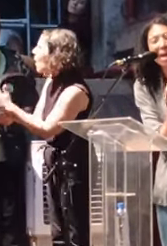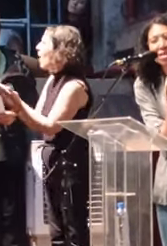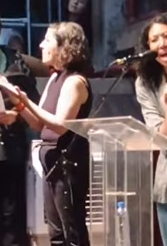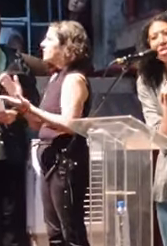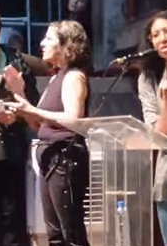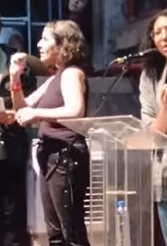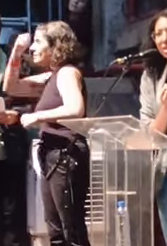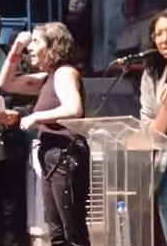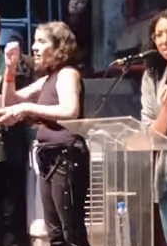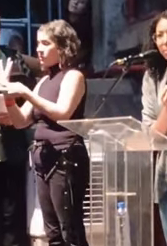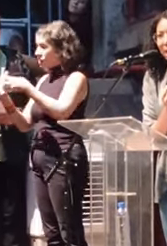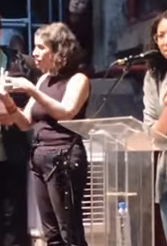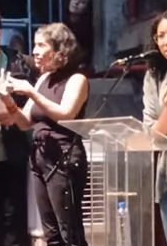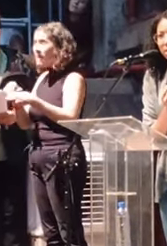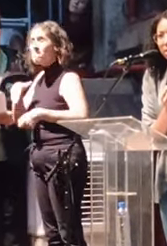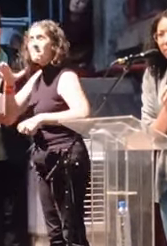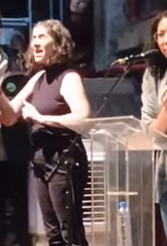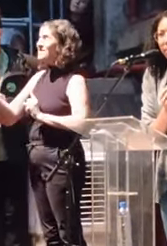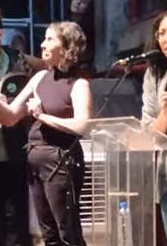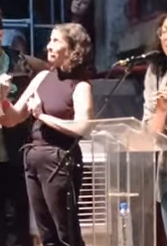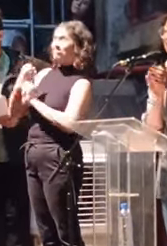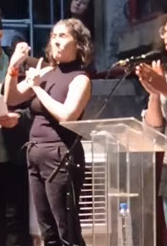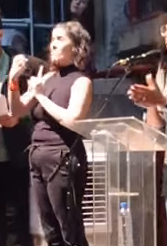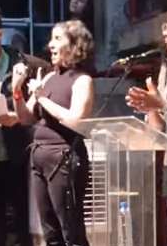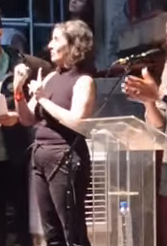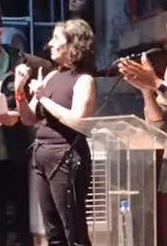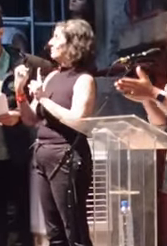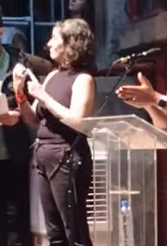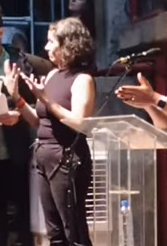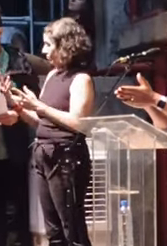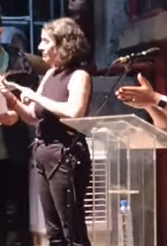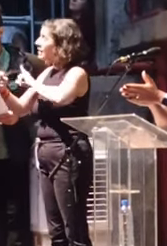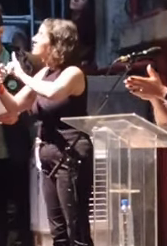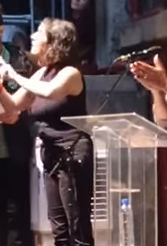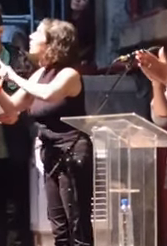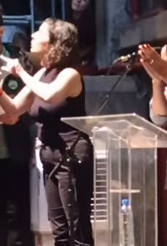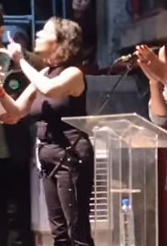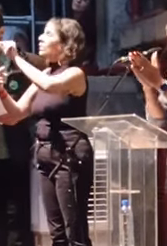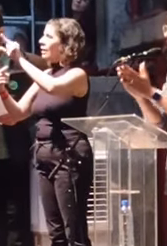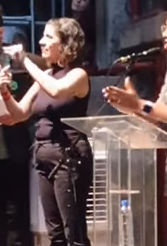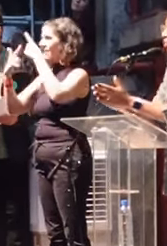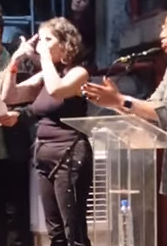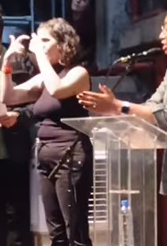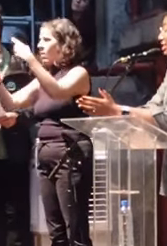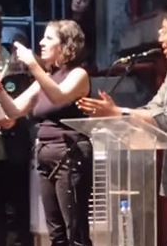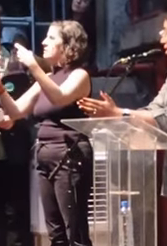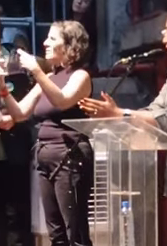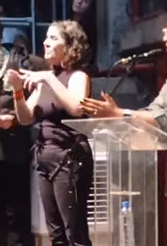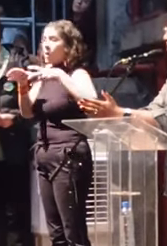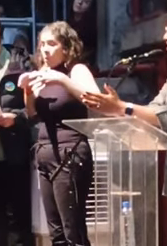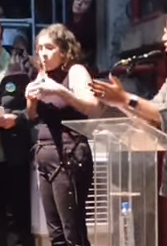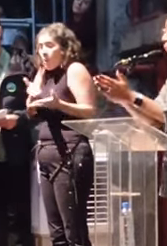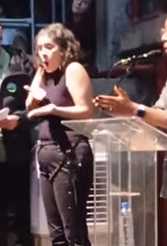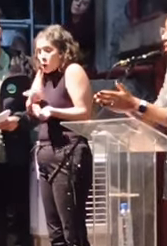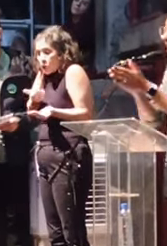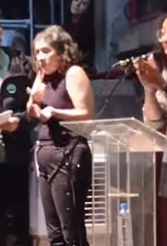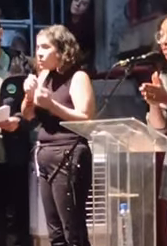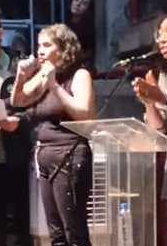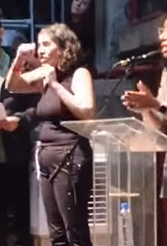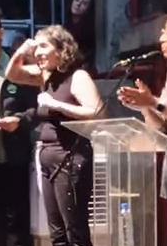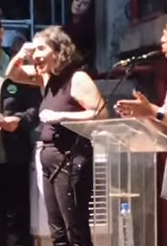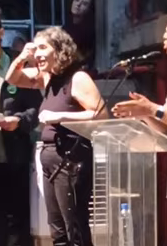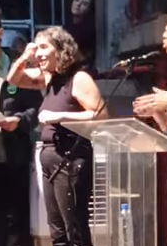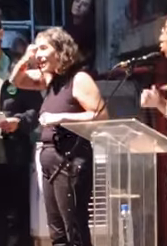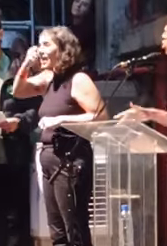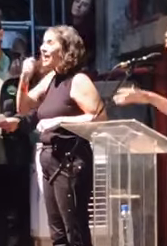mais impactados por essa crise climática. Segundo ponto, violência. A juventude negra está sendo morta. A